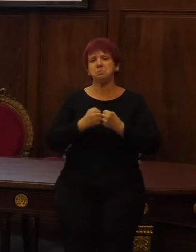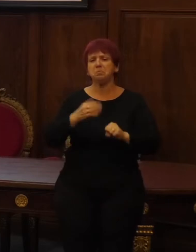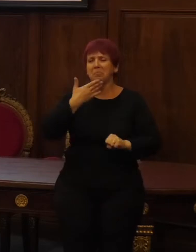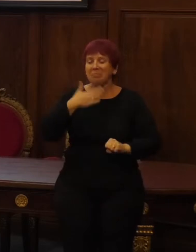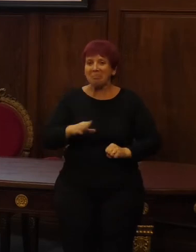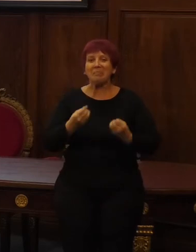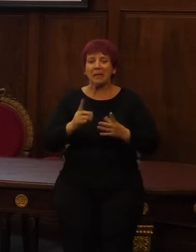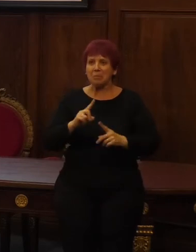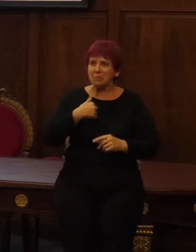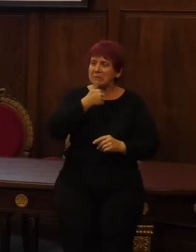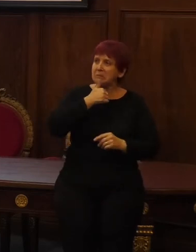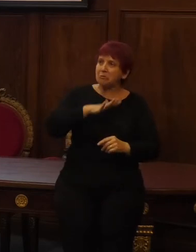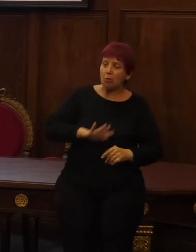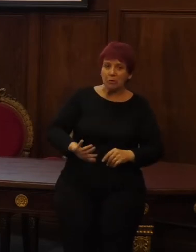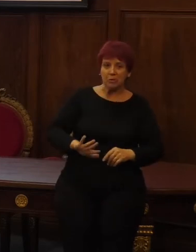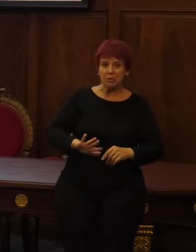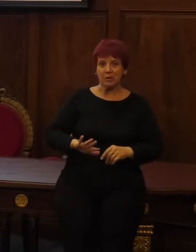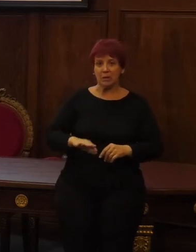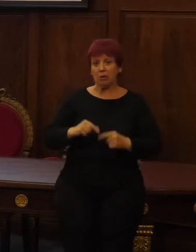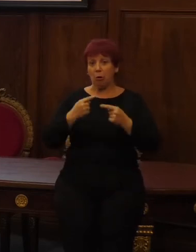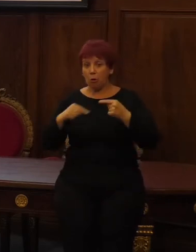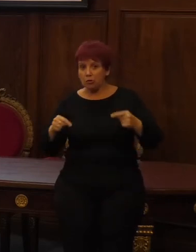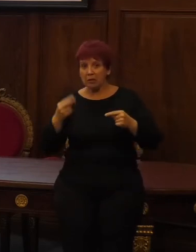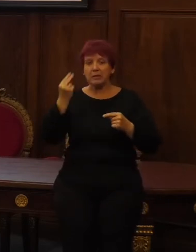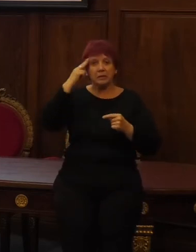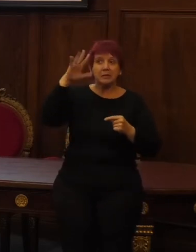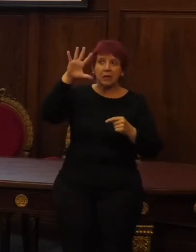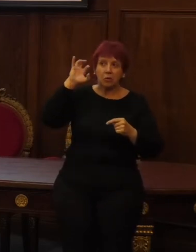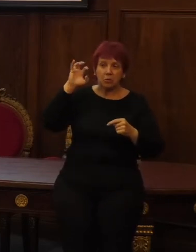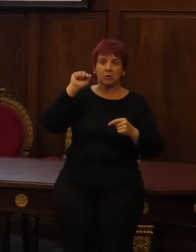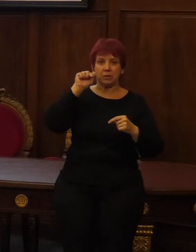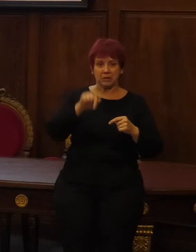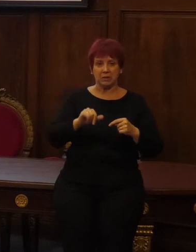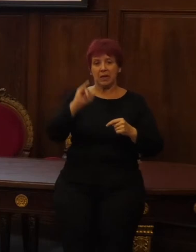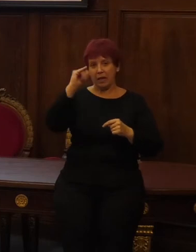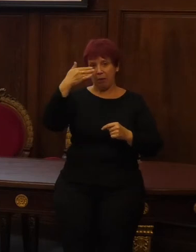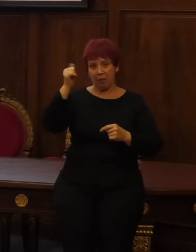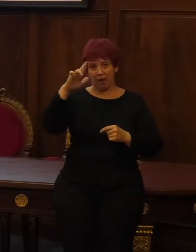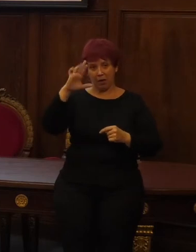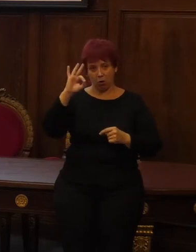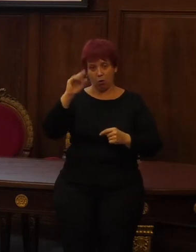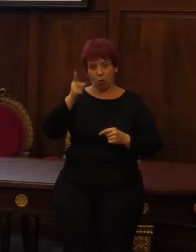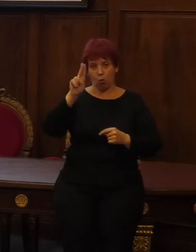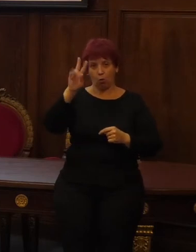para entender nuestra historia y nuestro devenir, recordar a Íbero Gutiérrez,